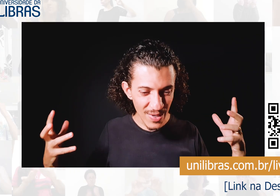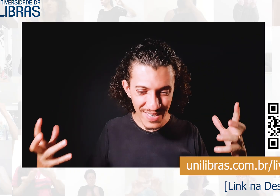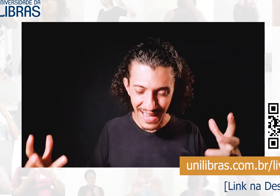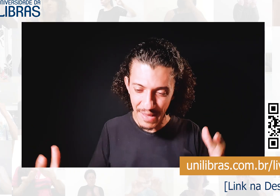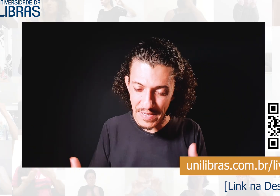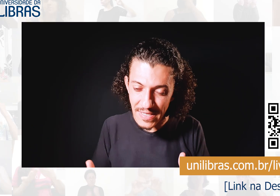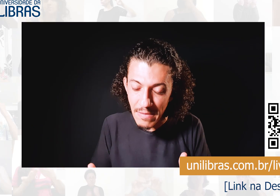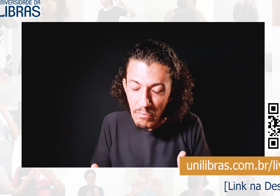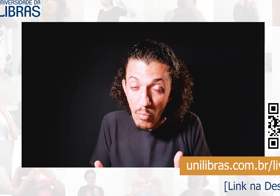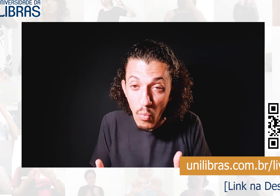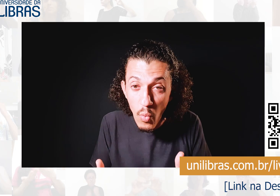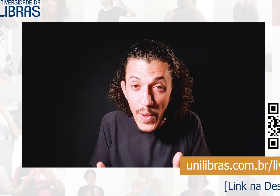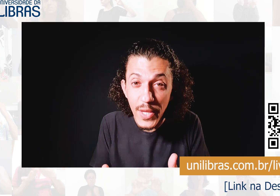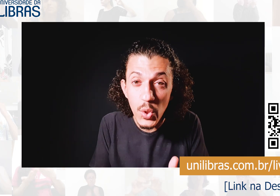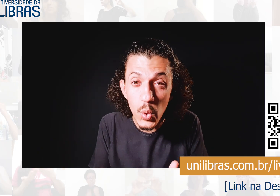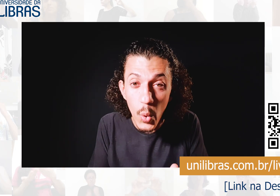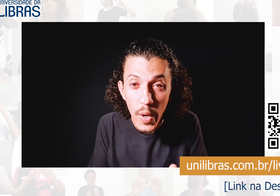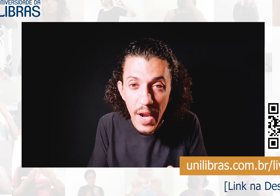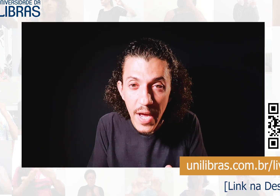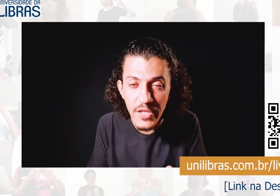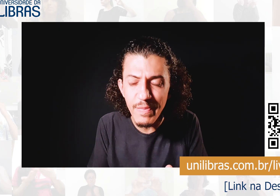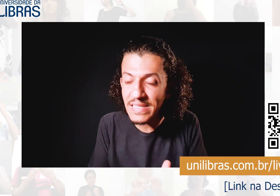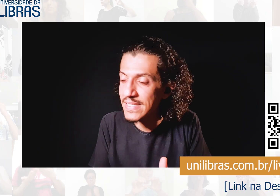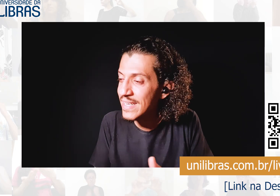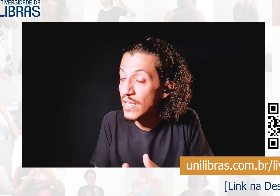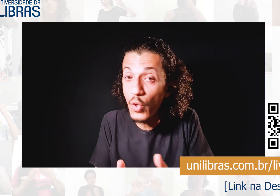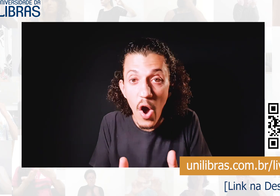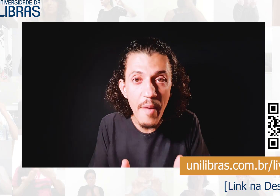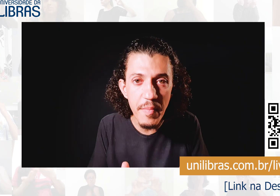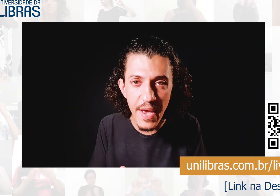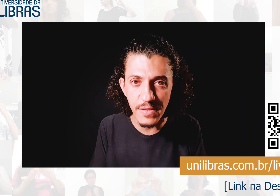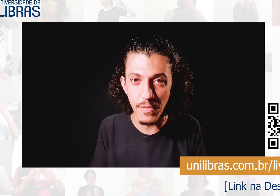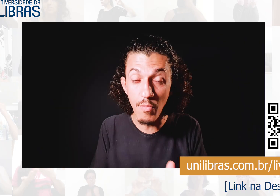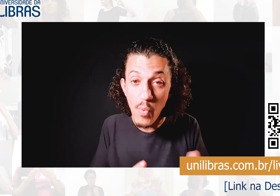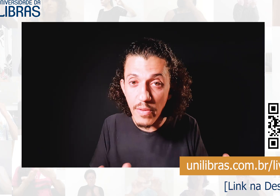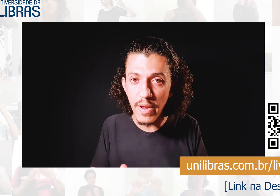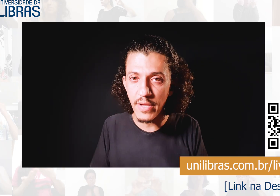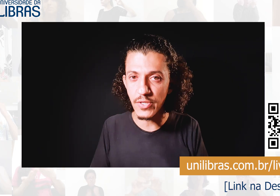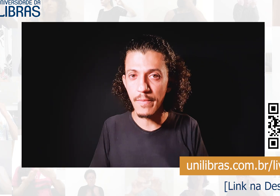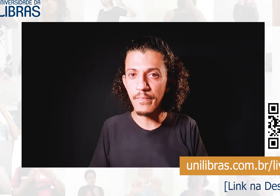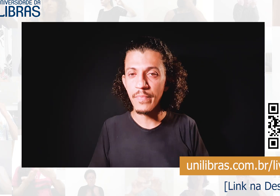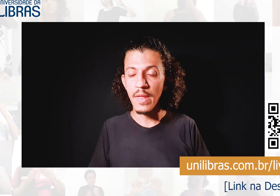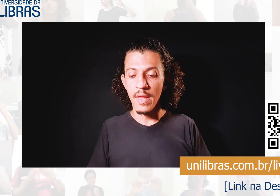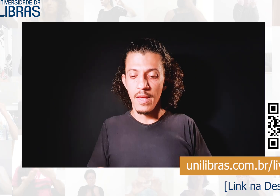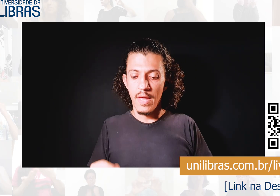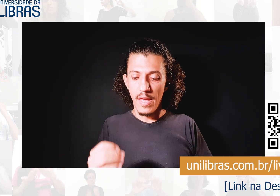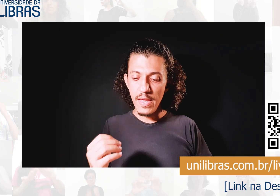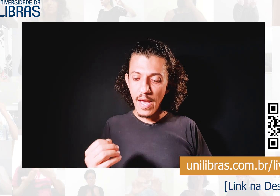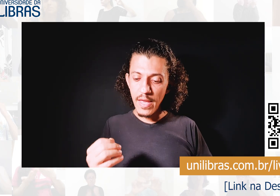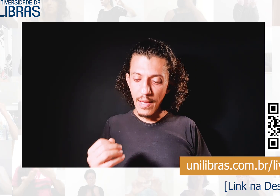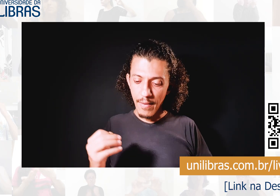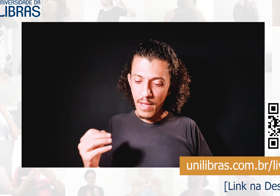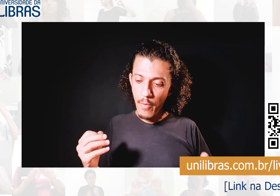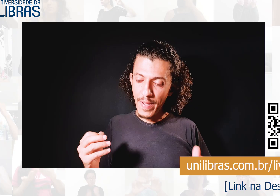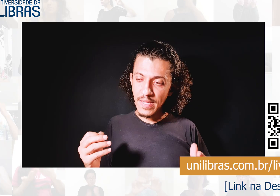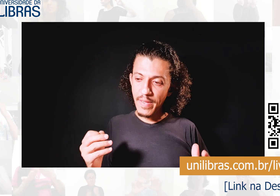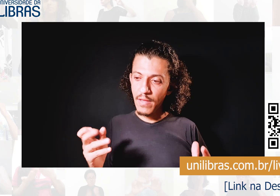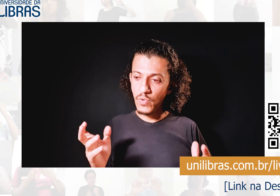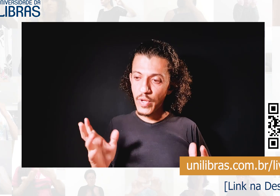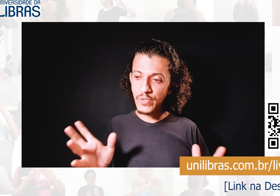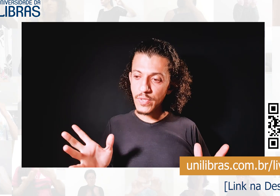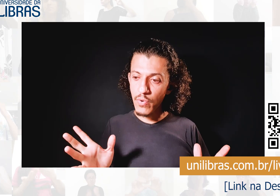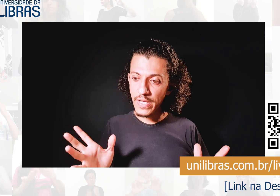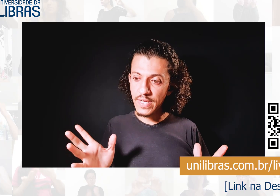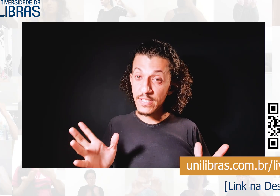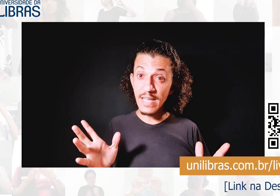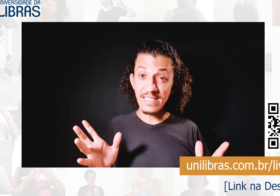profundidade linguística na Libras assim muito grande, mas assim enorme mesmo, muito grande. E aí eu percebi que